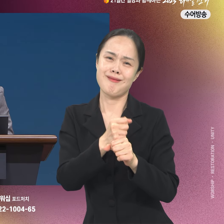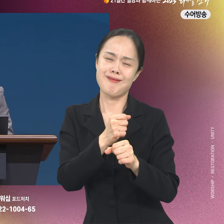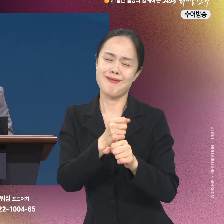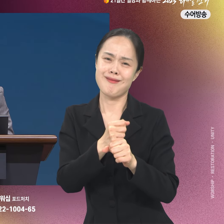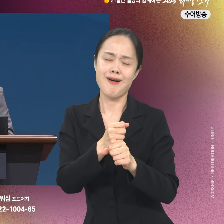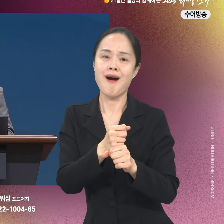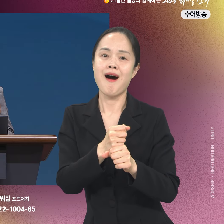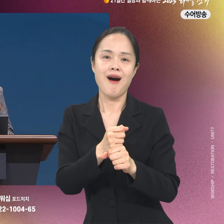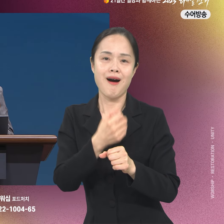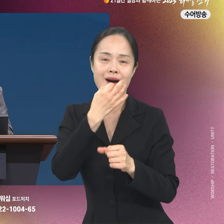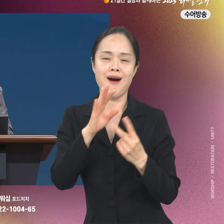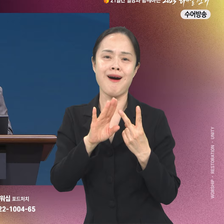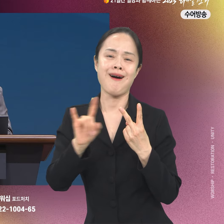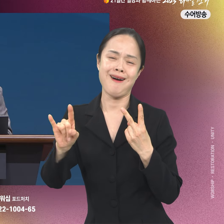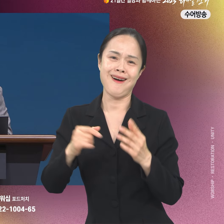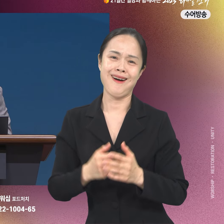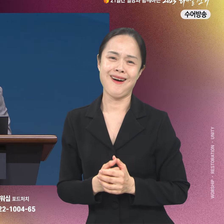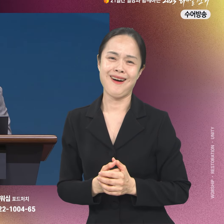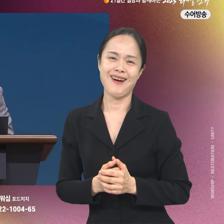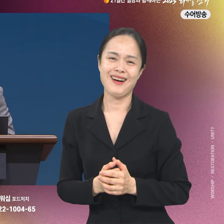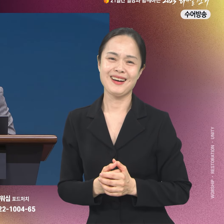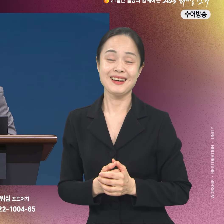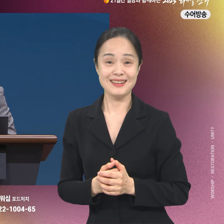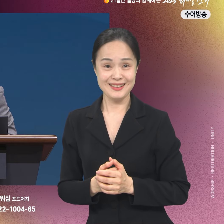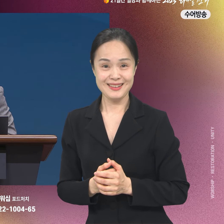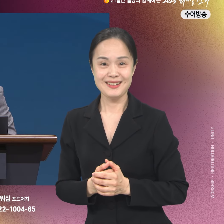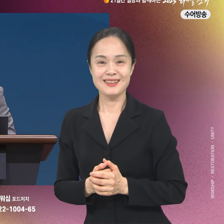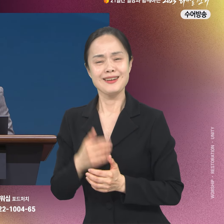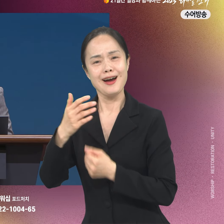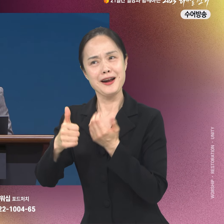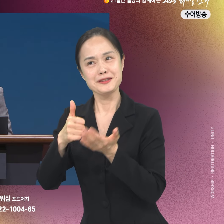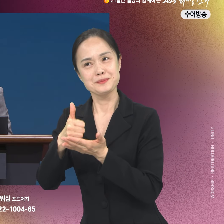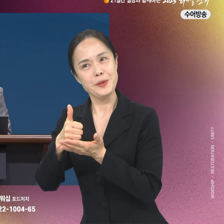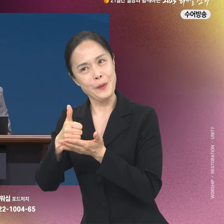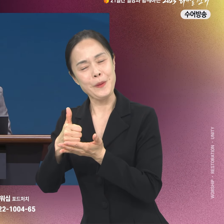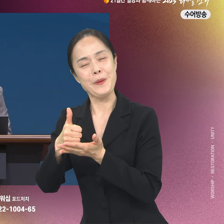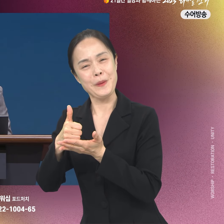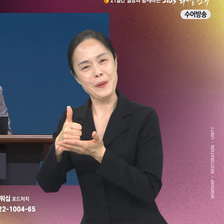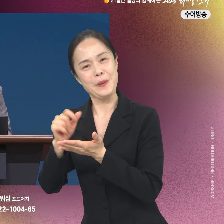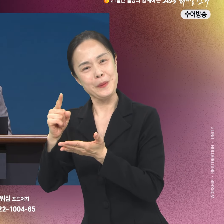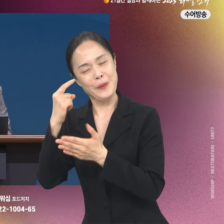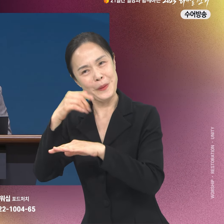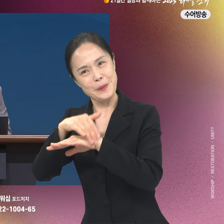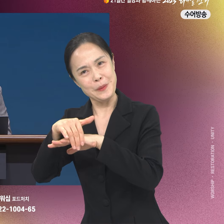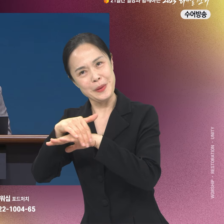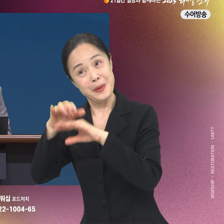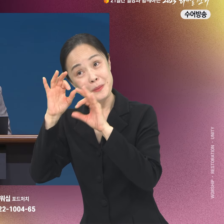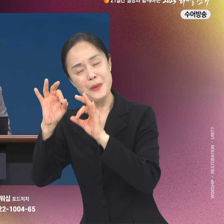제가 아까 A-리스트 배우, 헐리우드 A-리스트 배우를 캐스팅하기 위해서